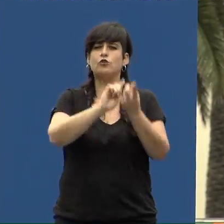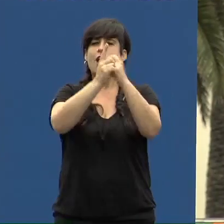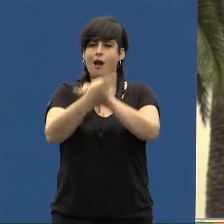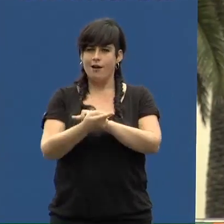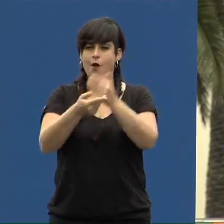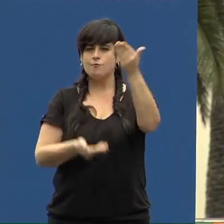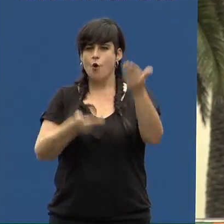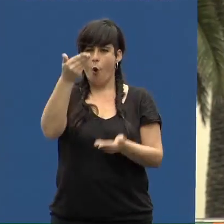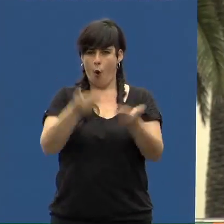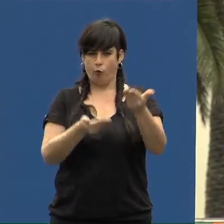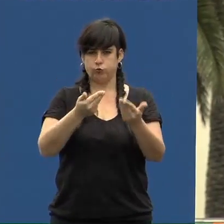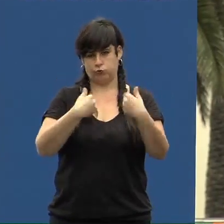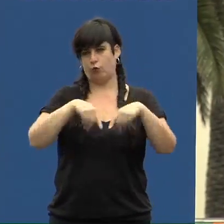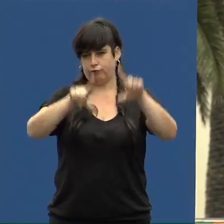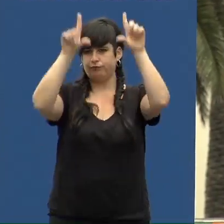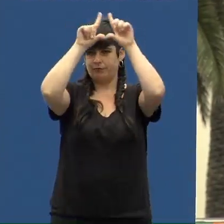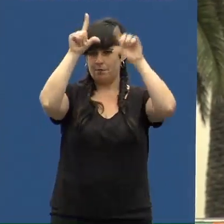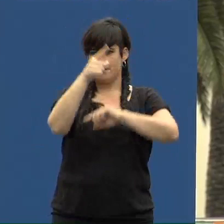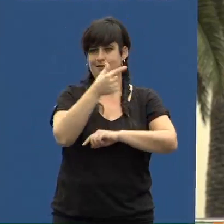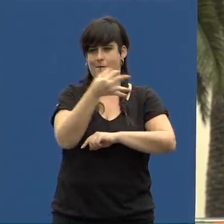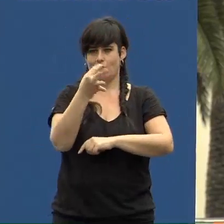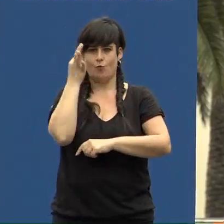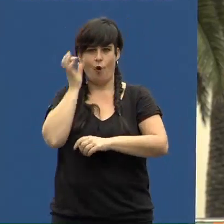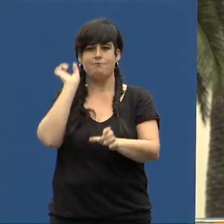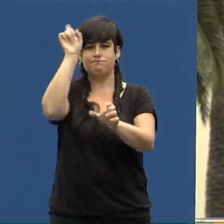será feminista y será con sus mujeres o no será.